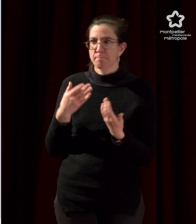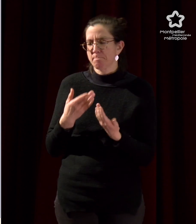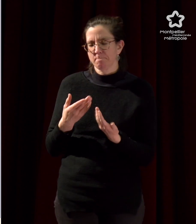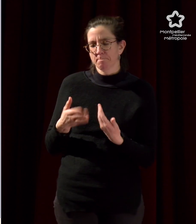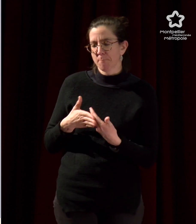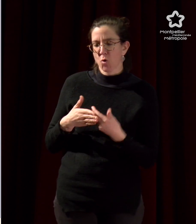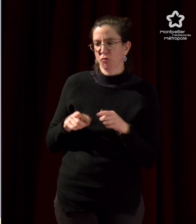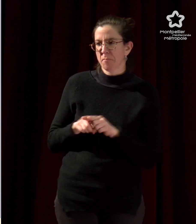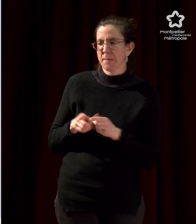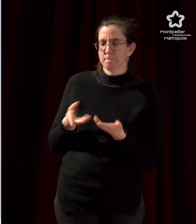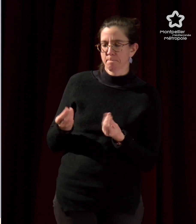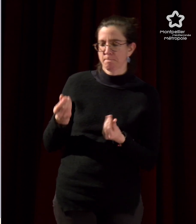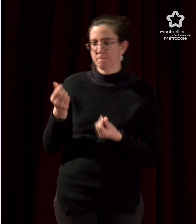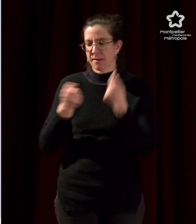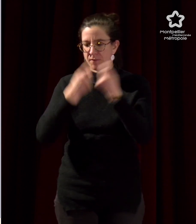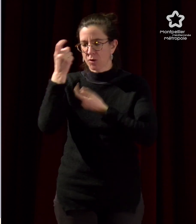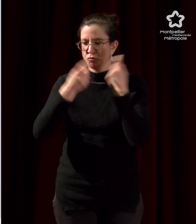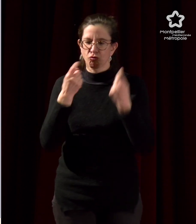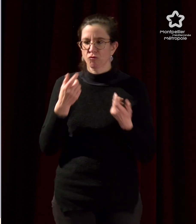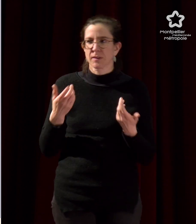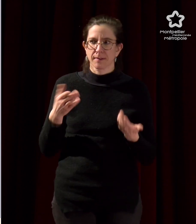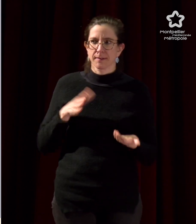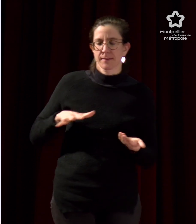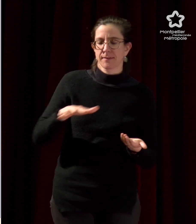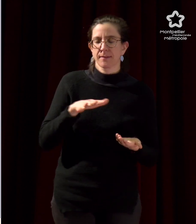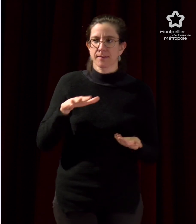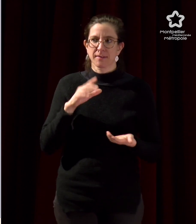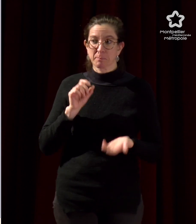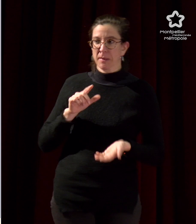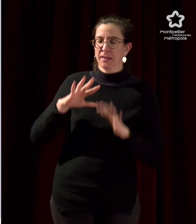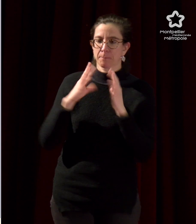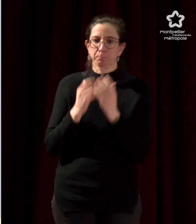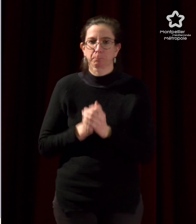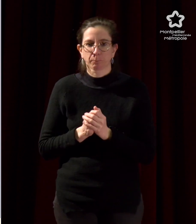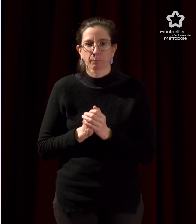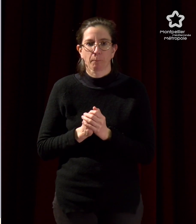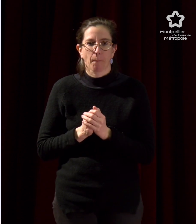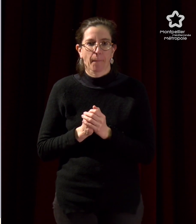visiblement d'autres sorties avant, mais qui n'ont pas laissé de descendants génétiques jusqu'à nos jours.